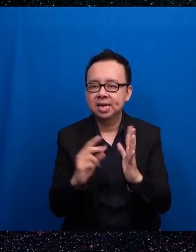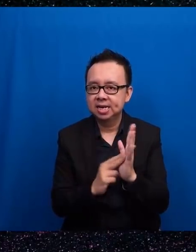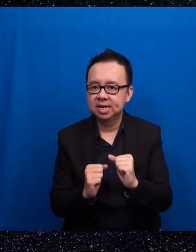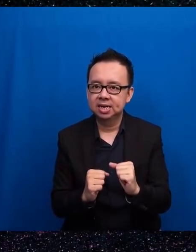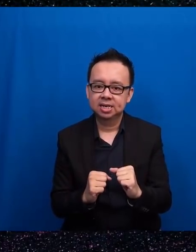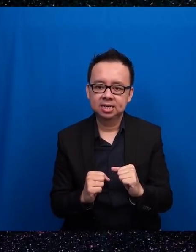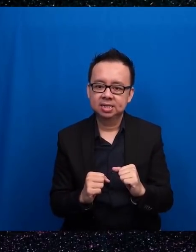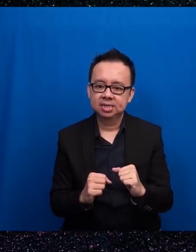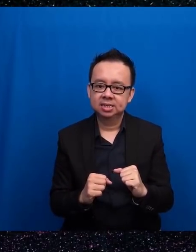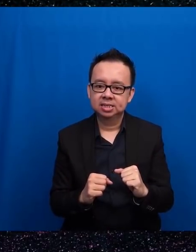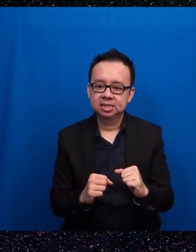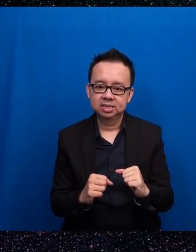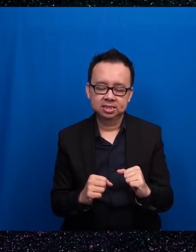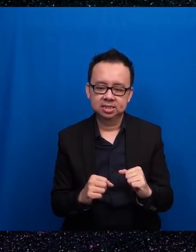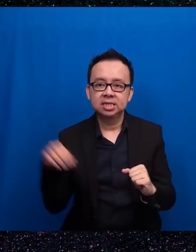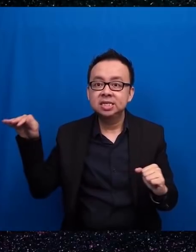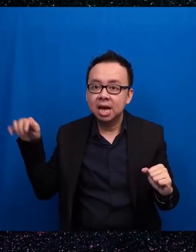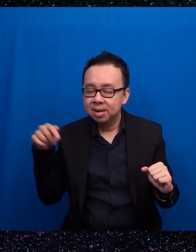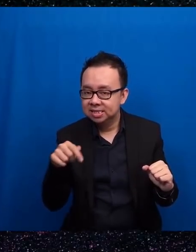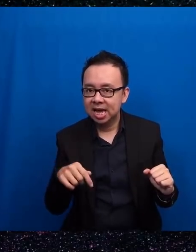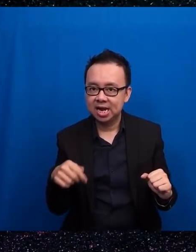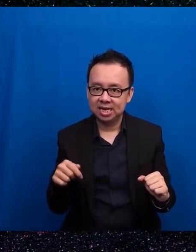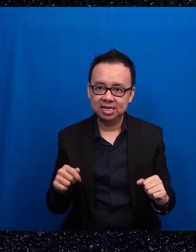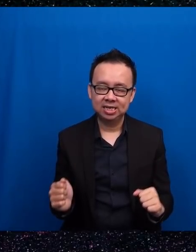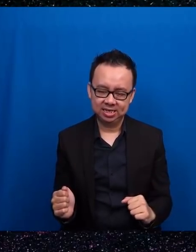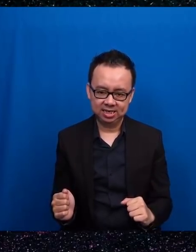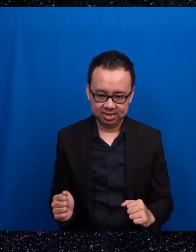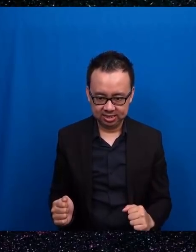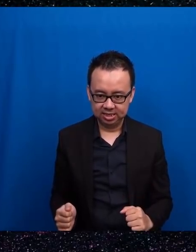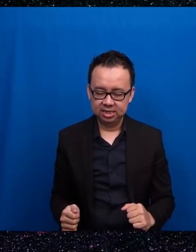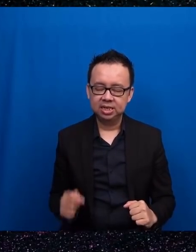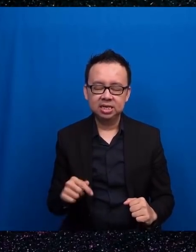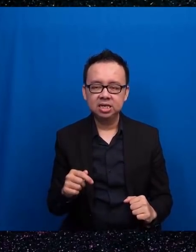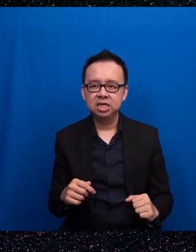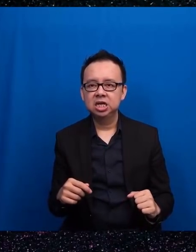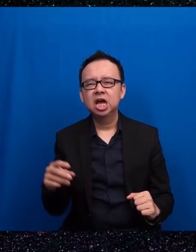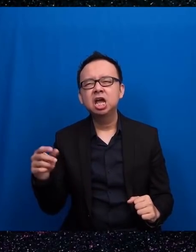Zaman sekarang itu gini loh, kalau saya lihat ya, kondisi sekarang ini pasti akan kena dengan ekonomi.